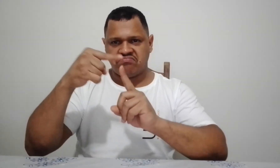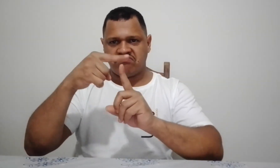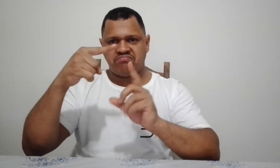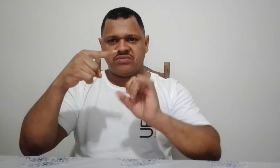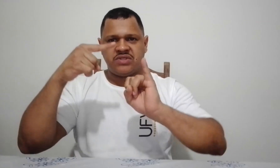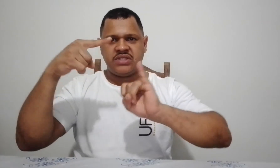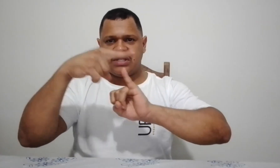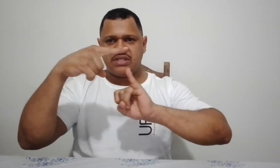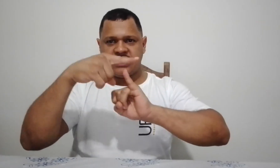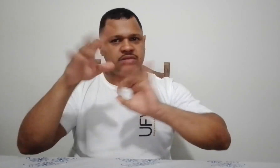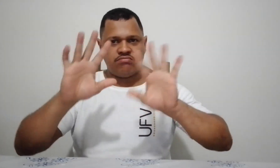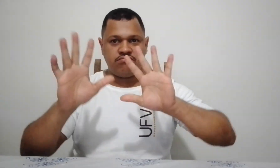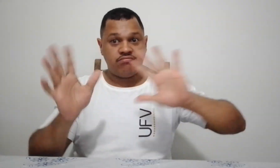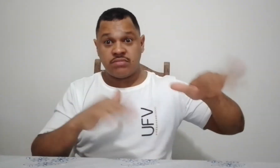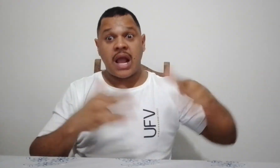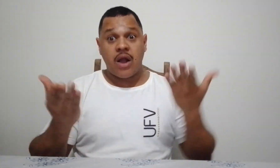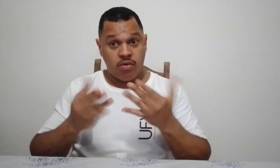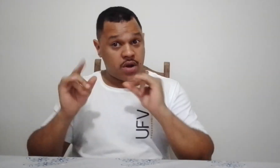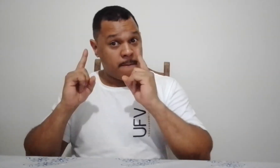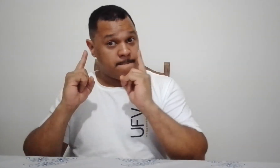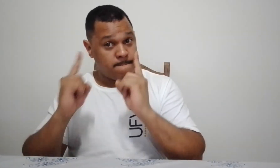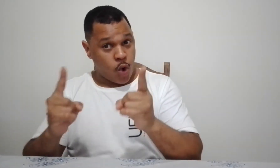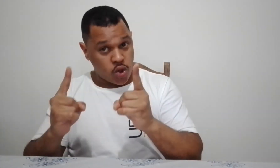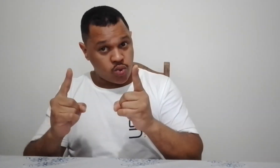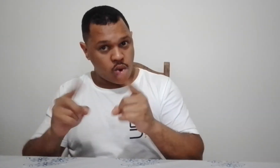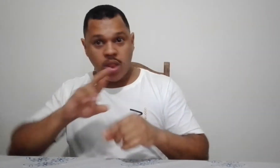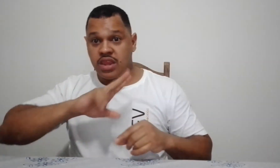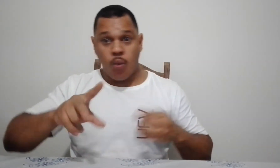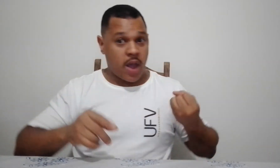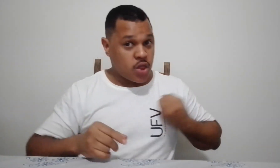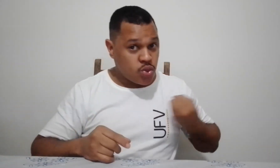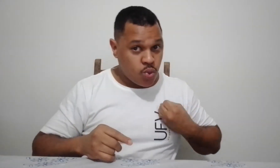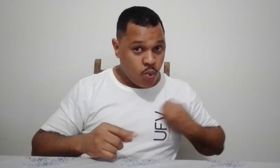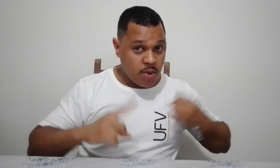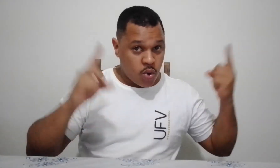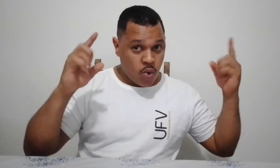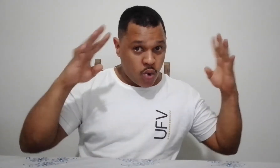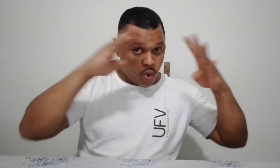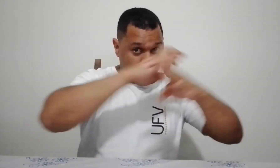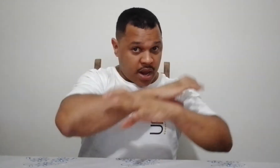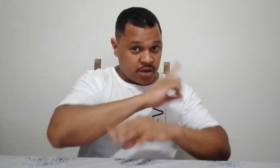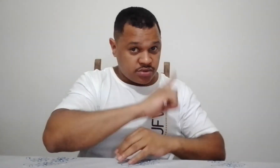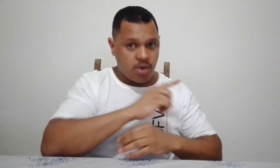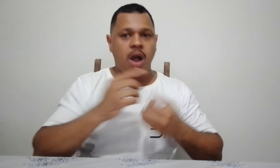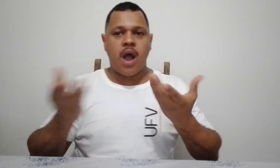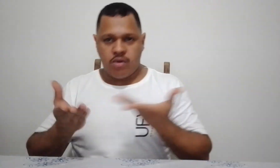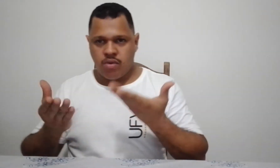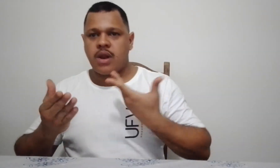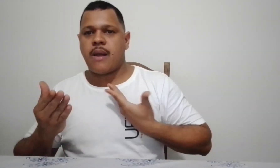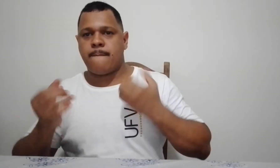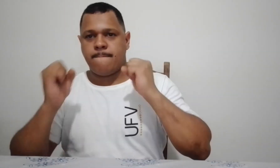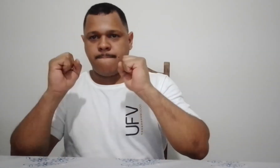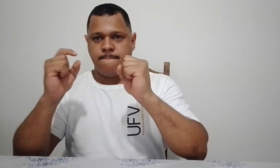um módulo. Eu não estou falando do número complexo, estou falando apenas do módulo. O módulo dele, por